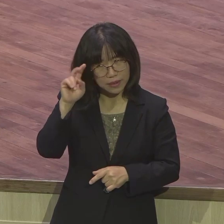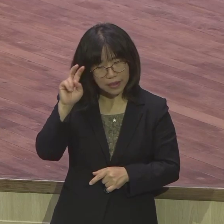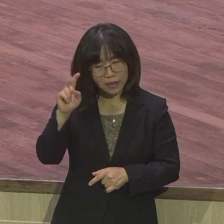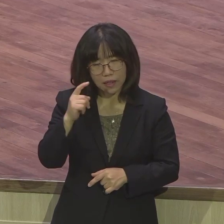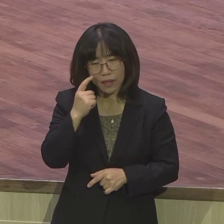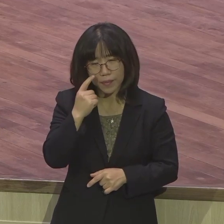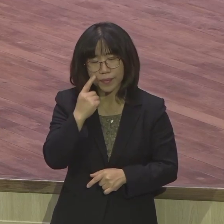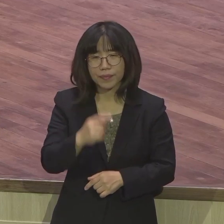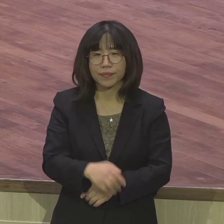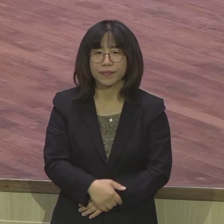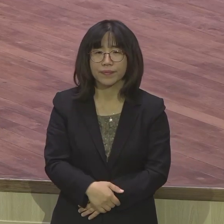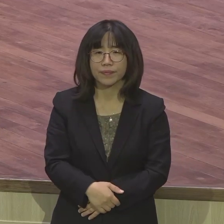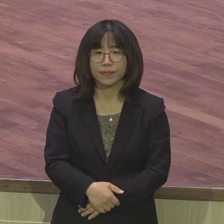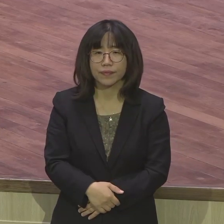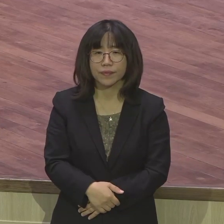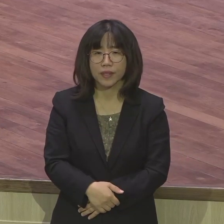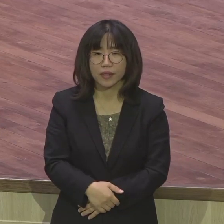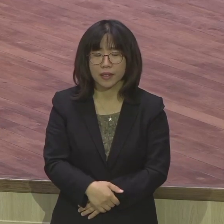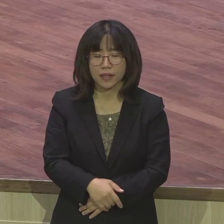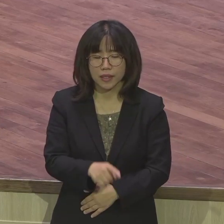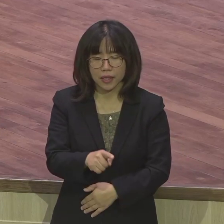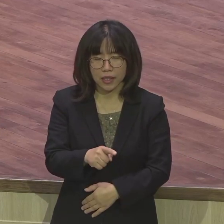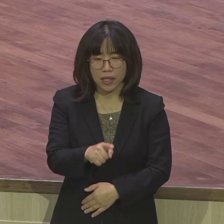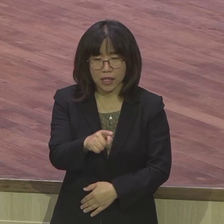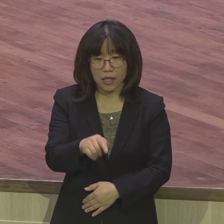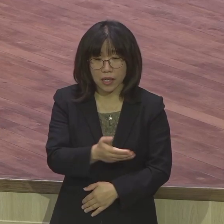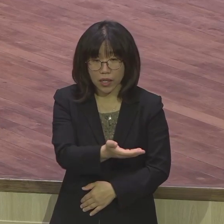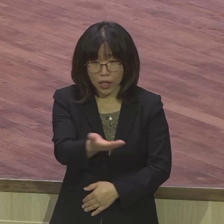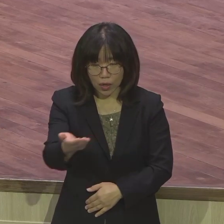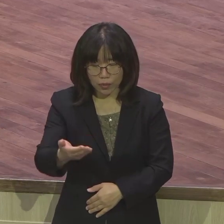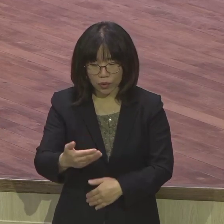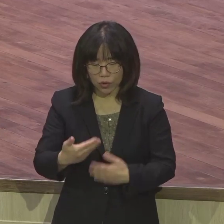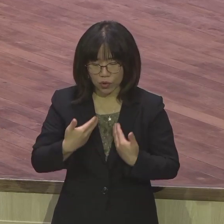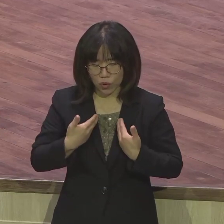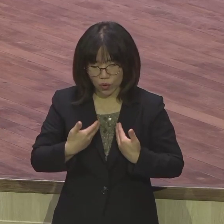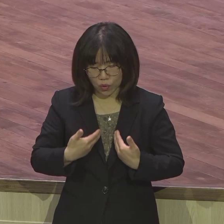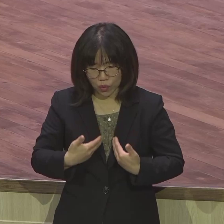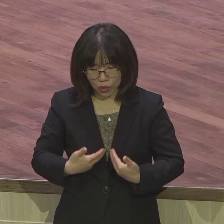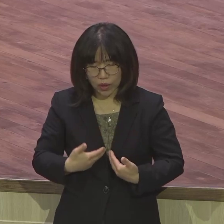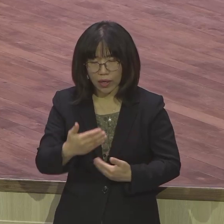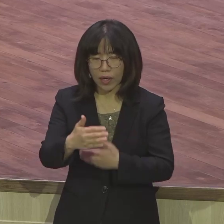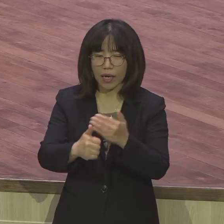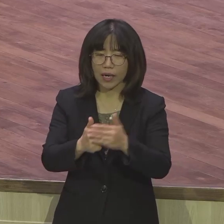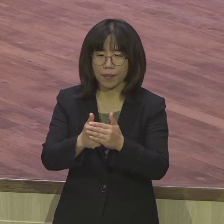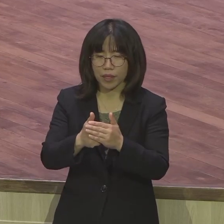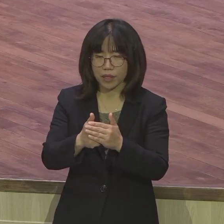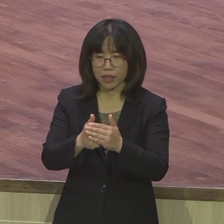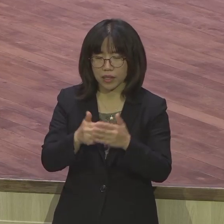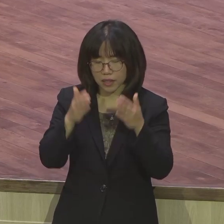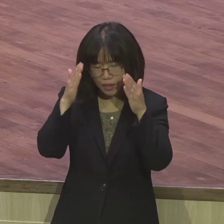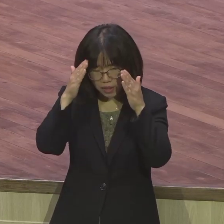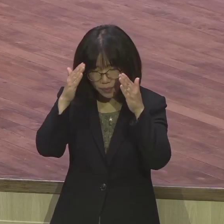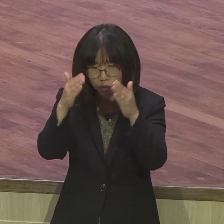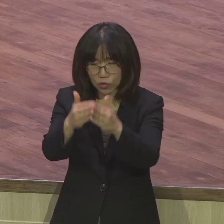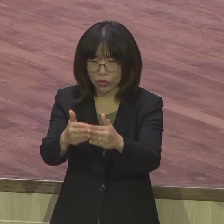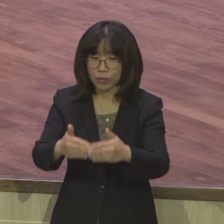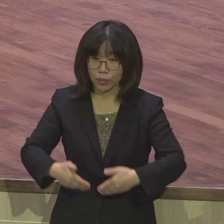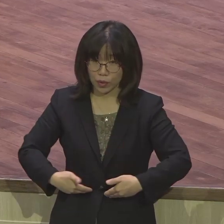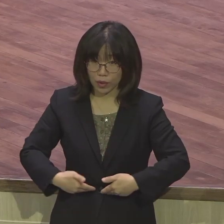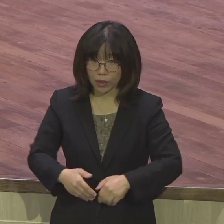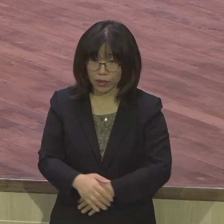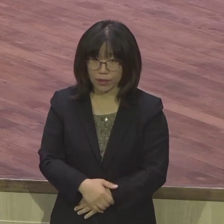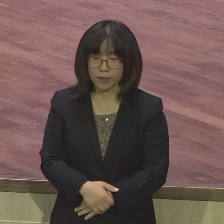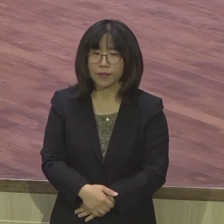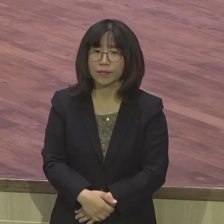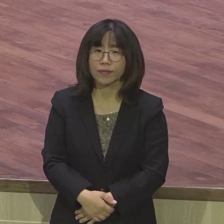그것이 다른 말로 말하면 이 세미한 소리란 말은 여러분 조용한 시간을 가지라는 것입니다. 집중의 시간, 홀로 있는 시간. 그래서